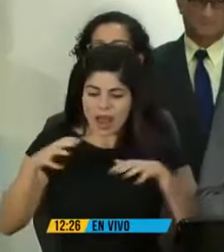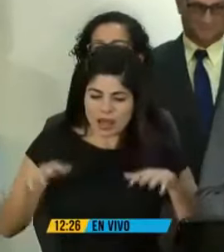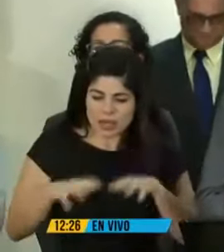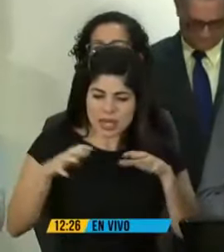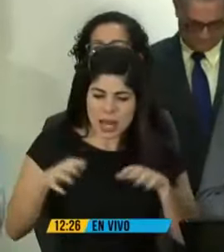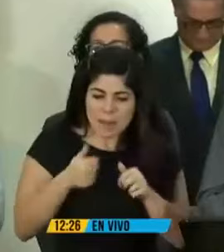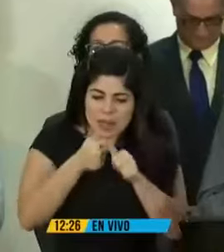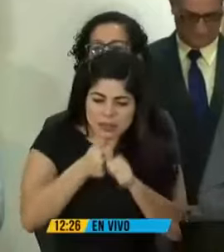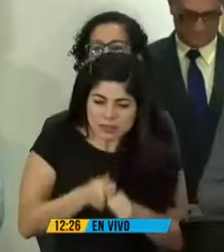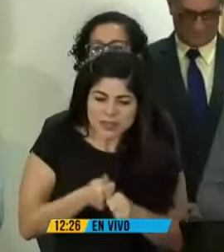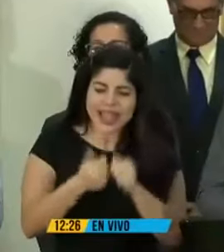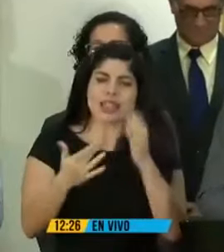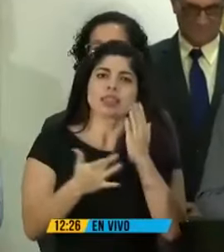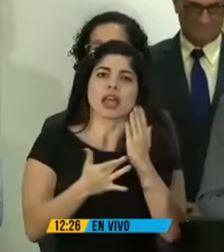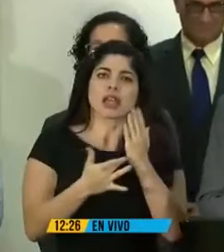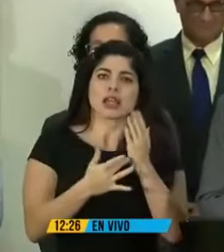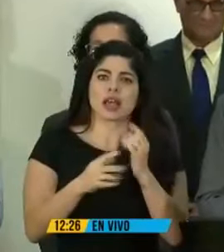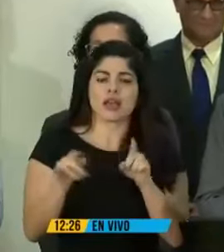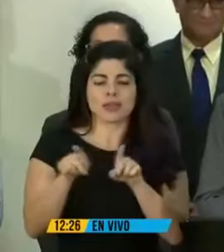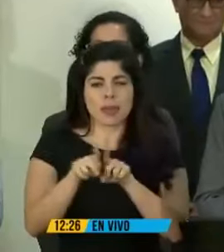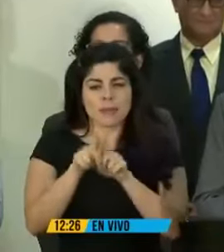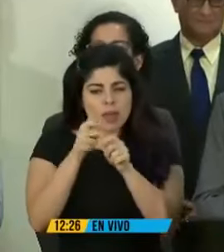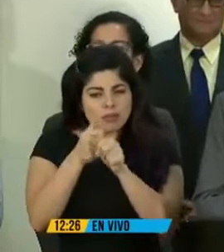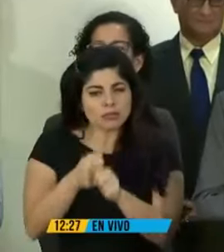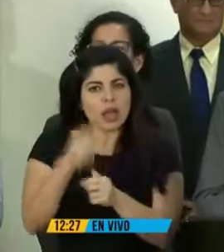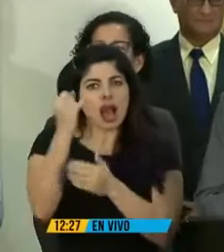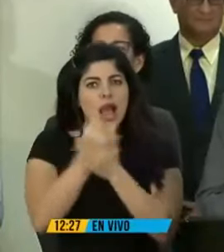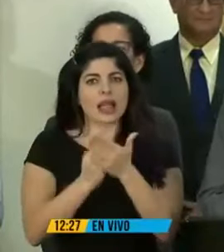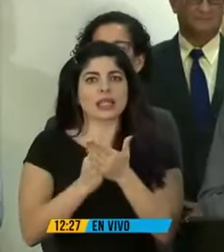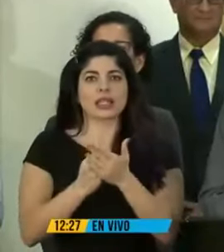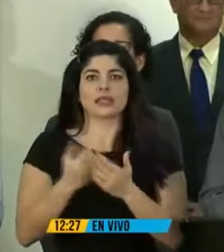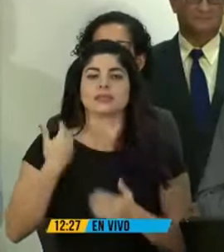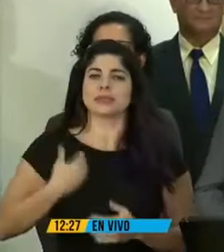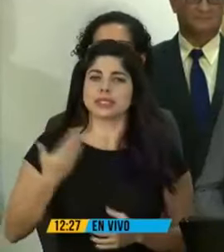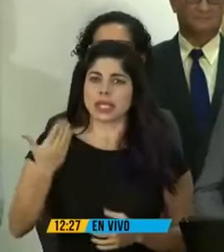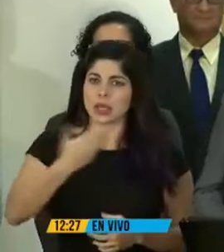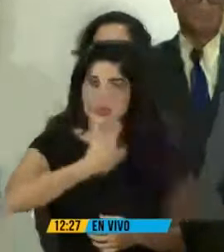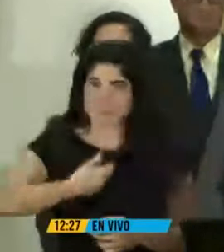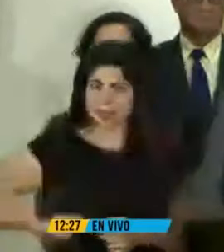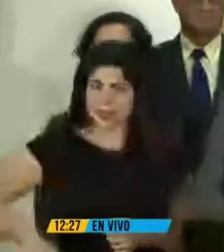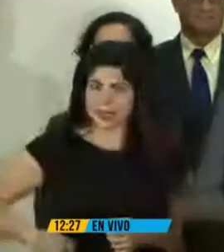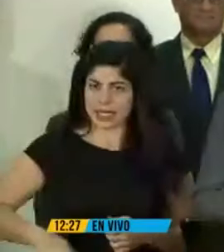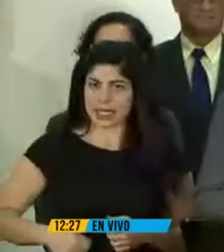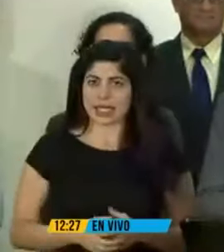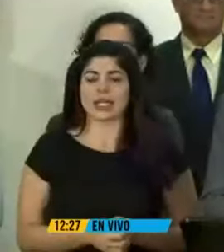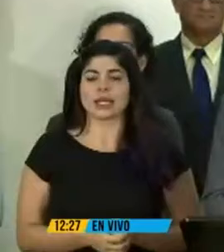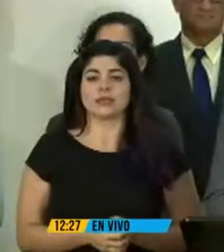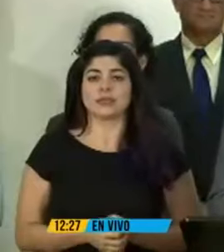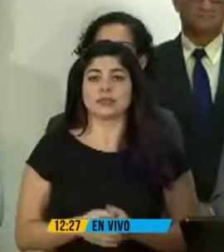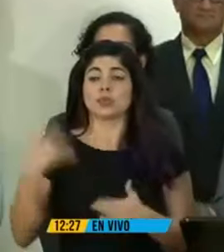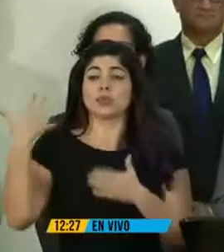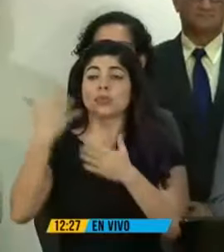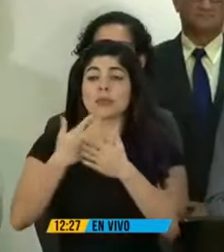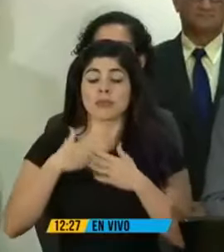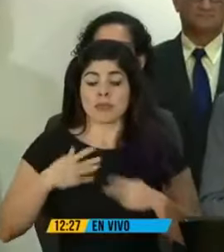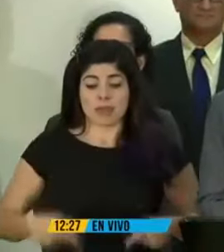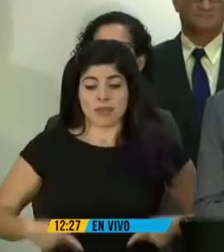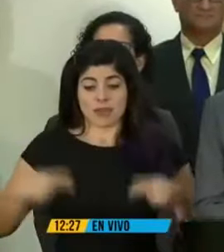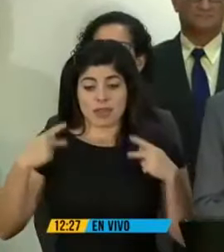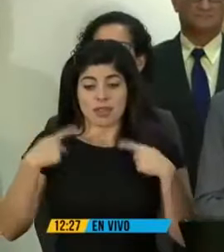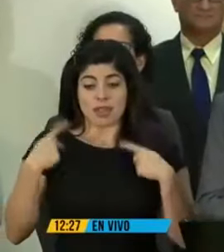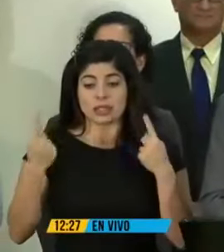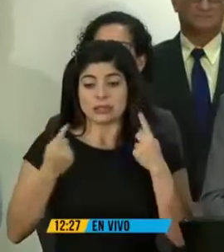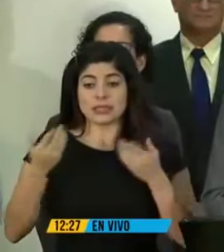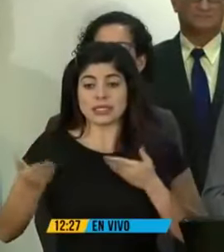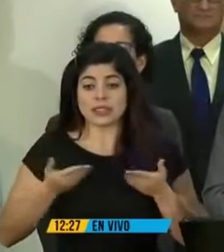de la técnica y en el arte. Señor presidente, Durante mi vida como servidor